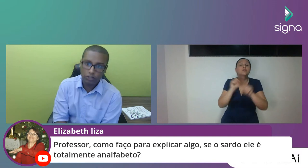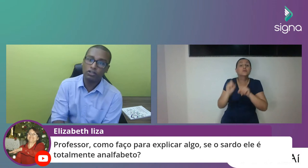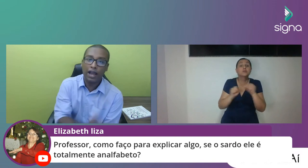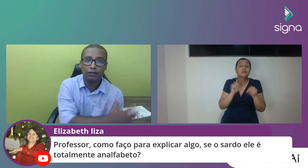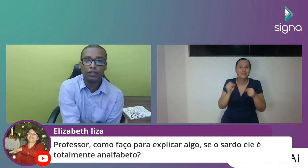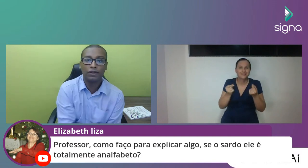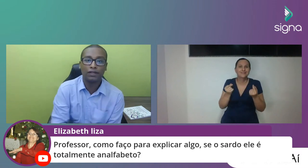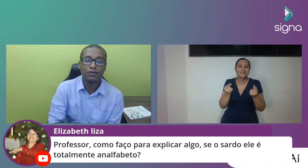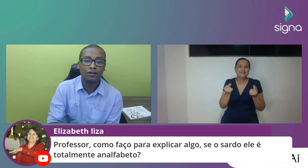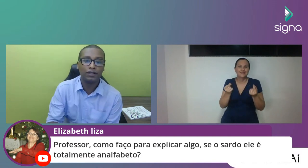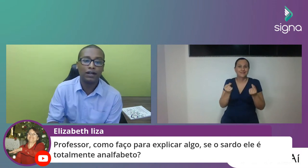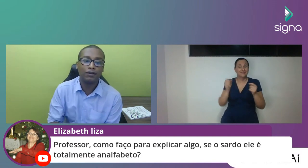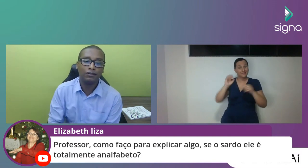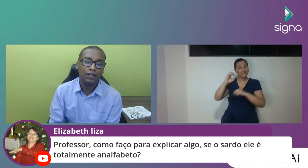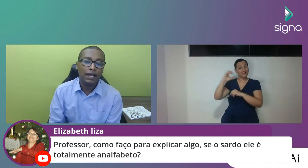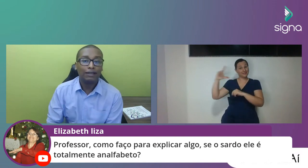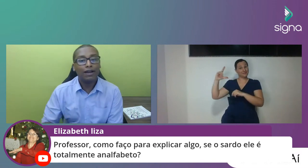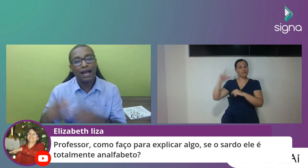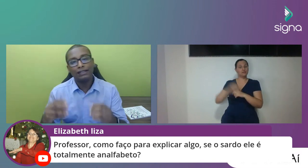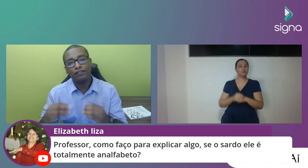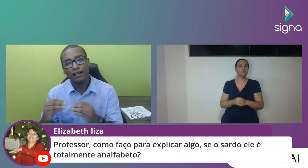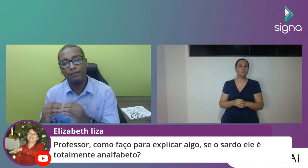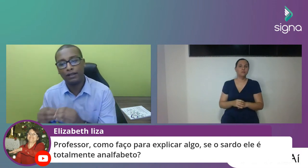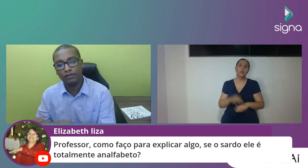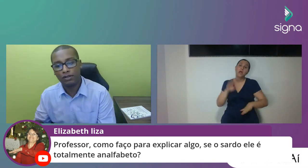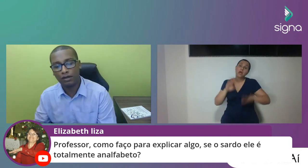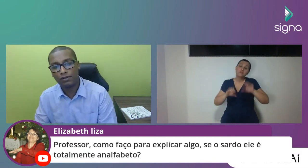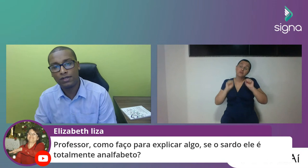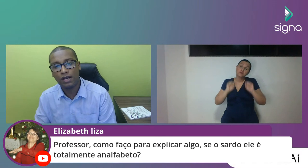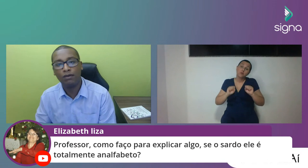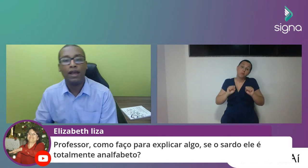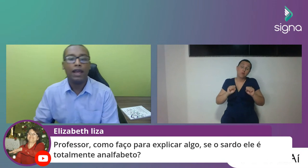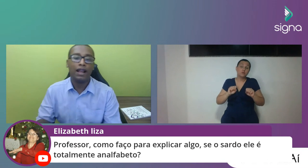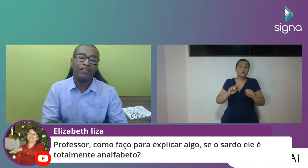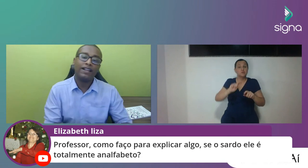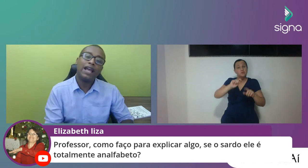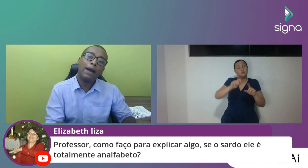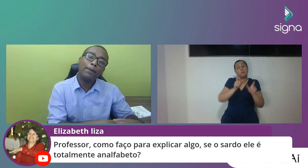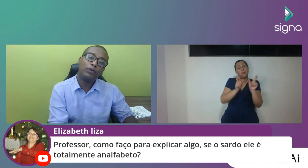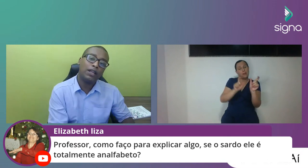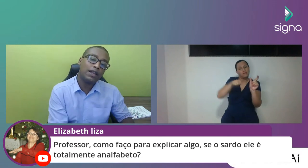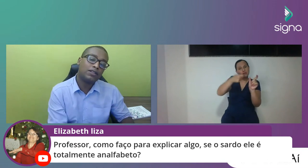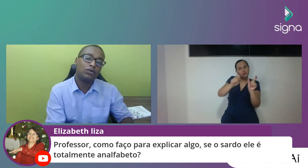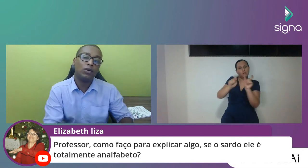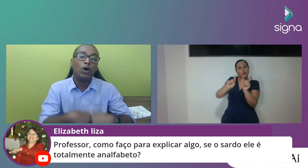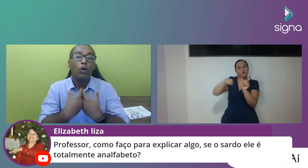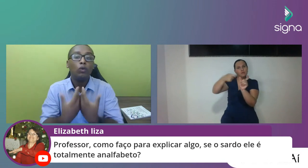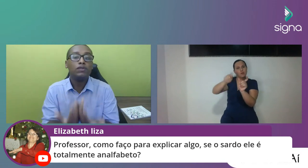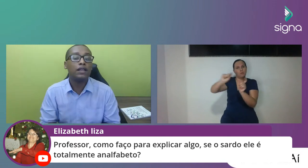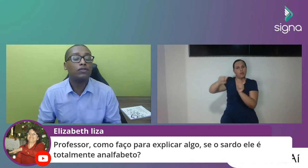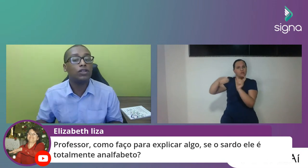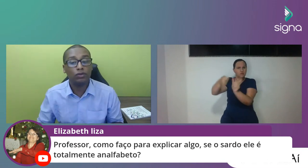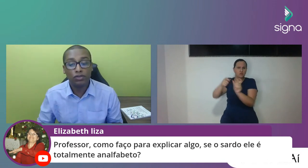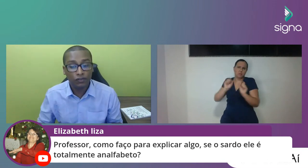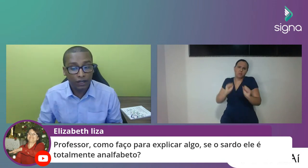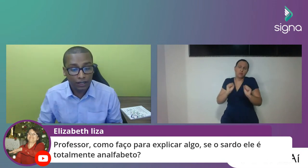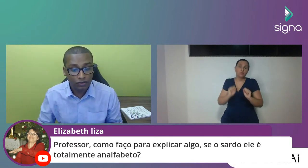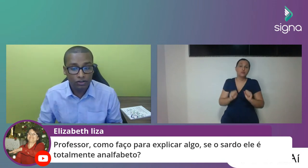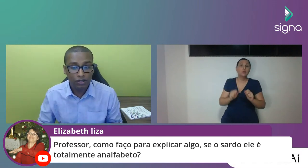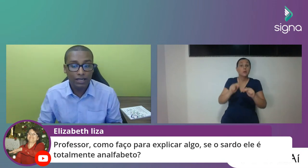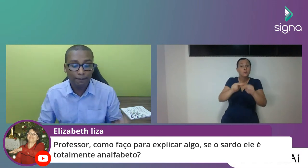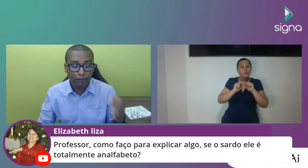para isso? Pode. Aí tu tem uma tradução literal. Então, cada ferramenta de tradução, ela vai dar para o texto um